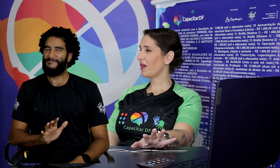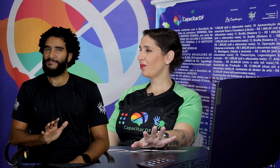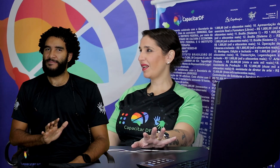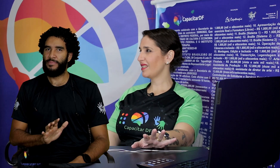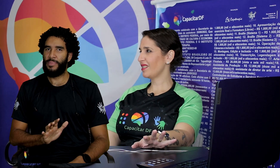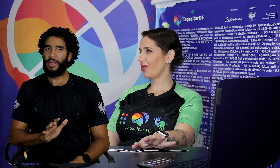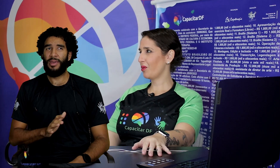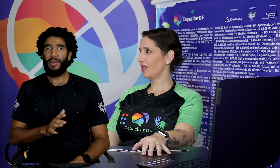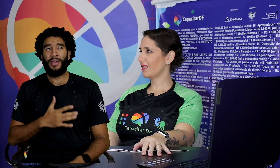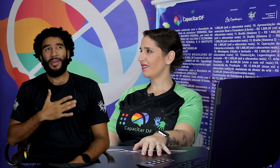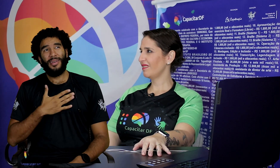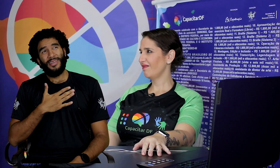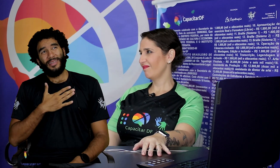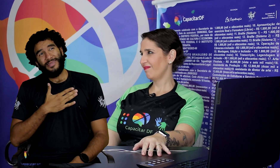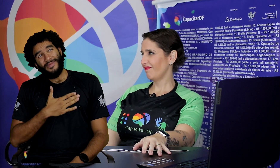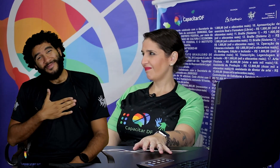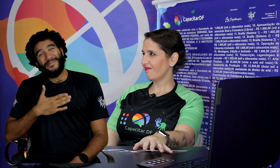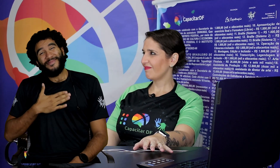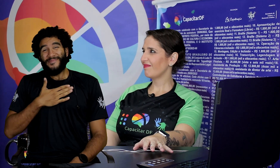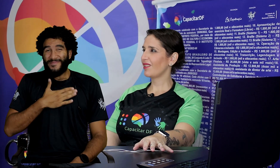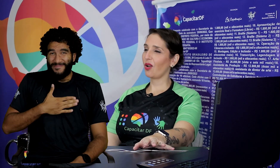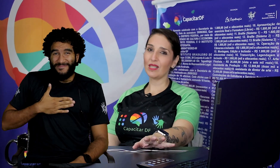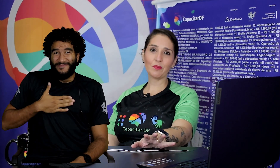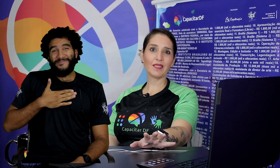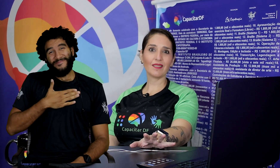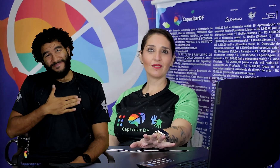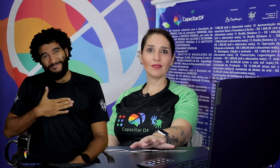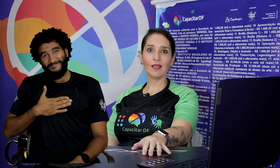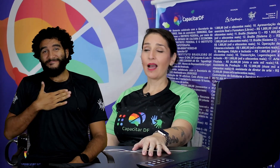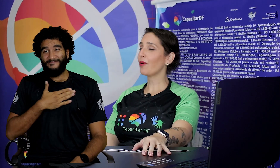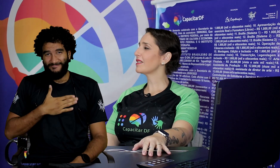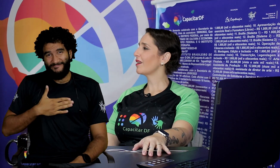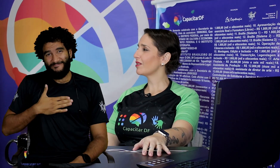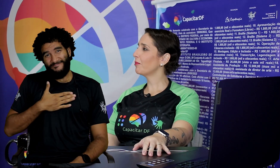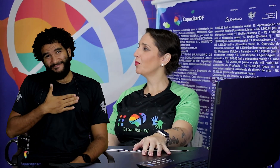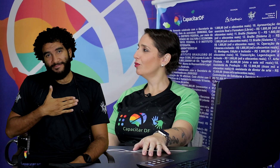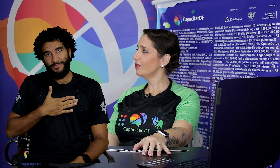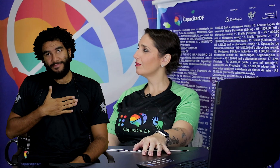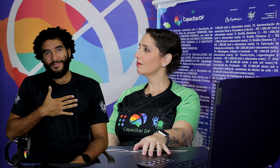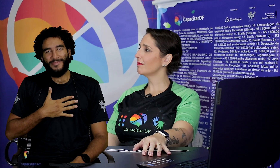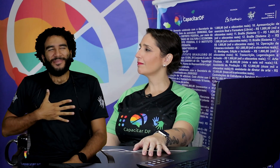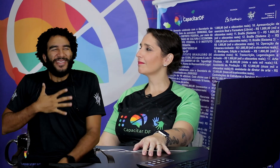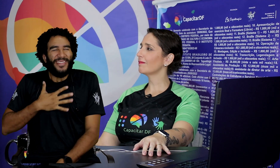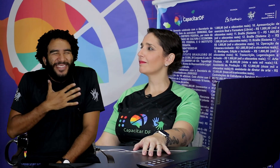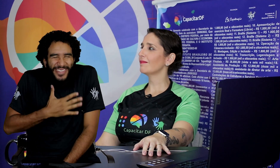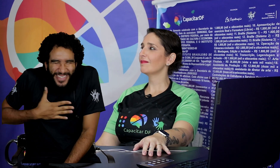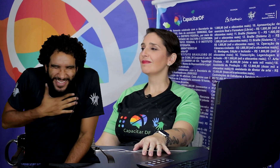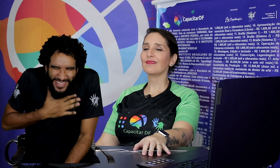Gosta, mas não é lá essas coisas. Olha a expressão. Agora, você gosta muito.